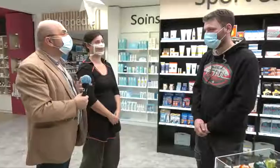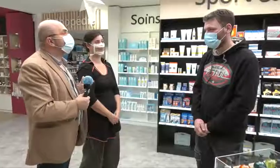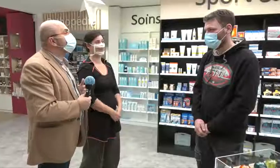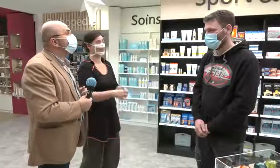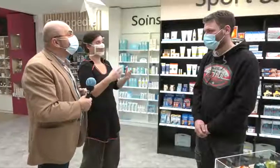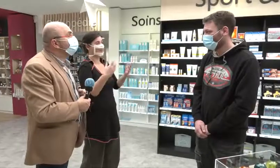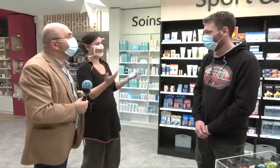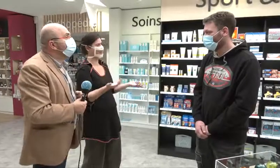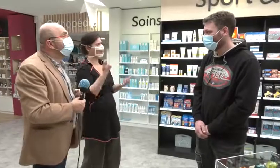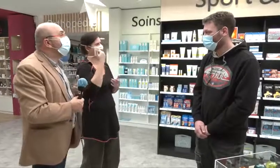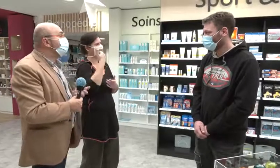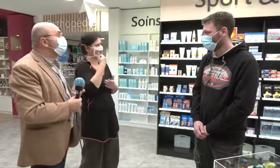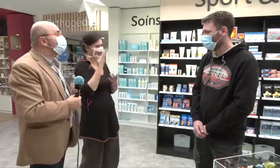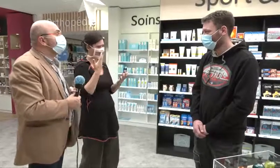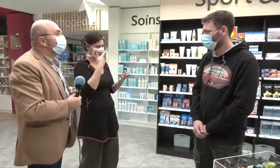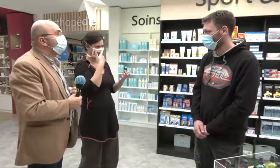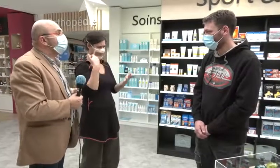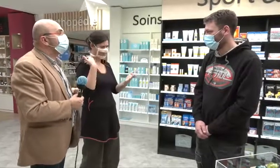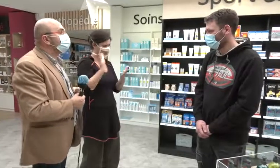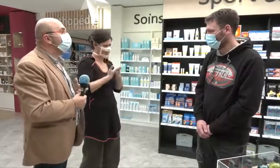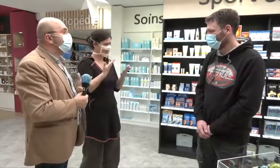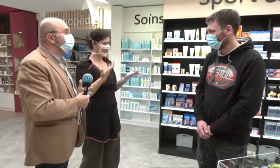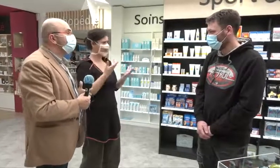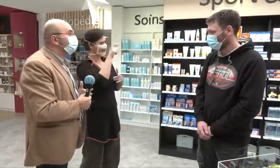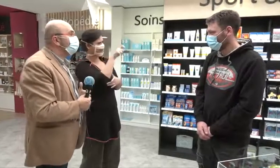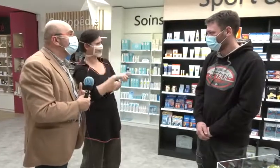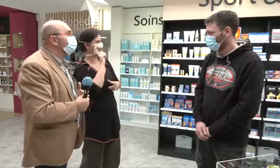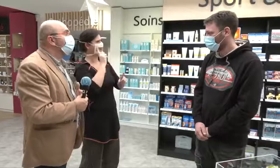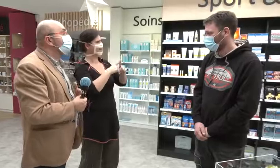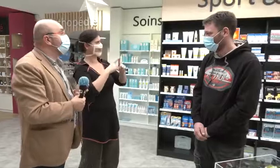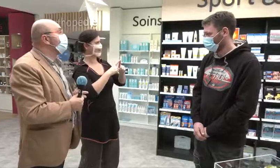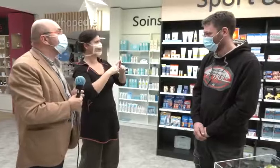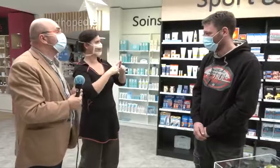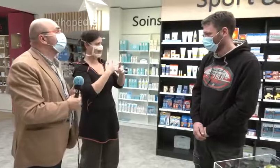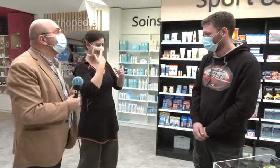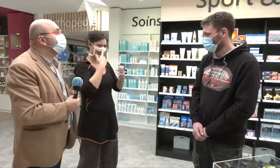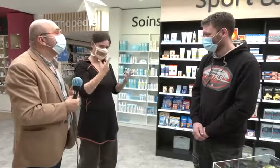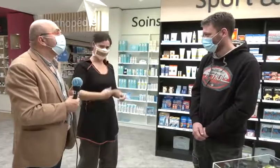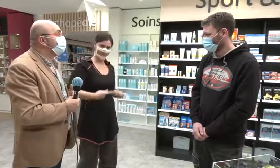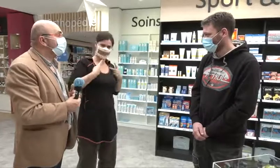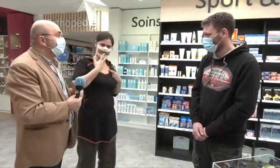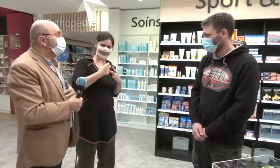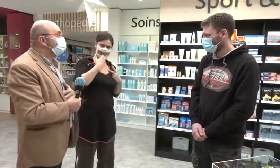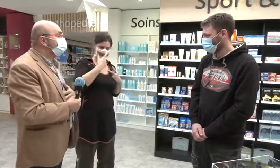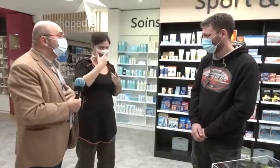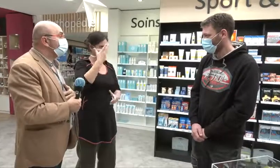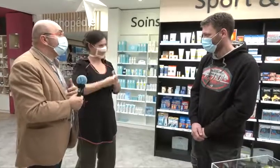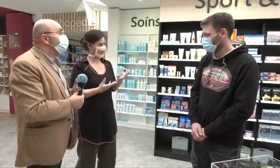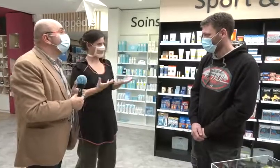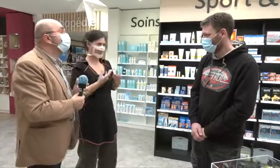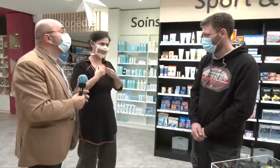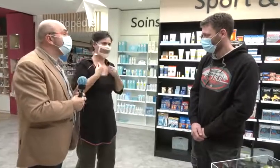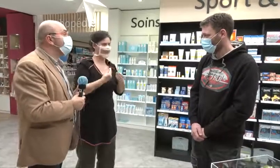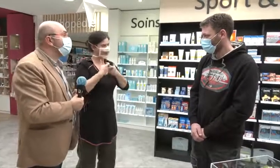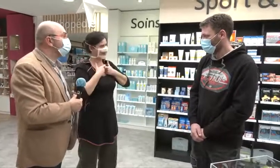En conclusion, Julien, qu'est-ce qu'il vous manque aujourd'hui en tant que personne malentendante pour vivre pleinement votre vie de citoyen, pour vivre pleinement